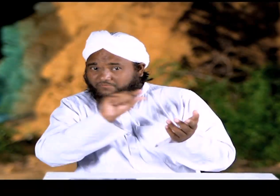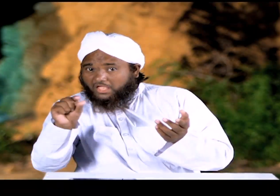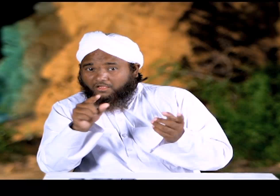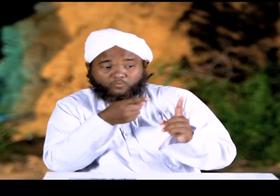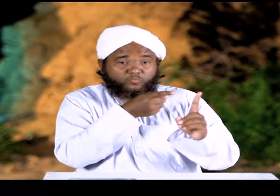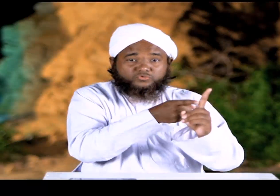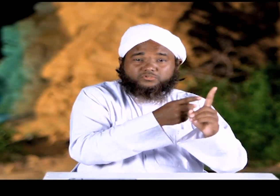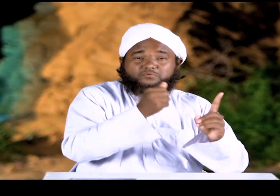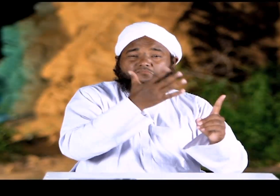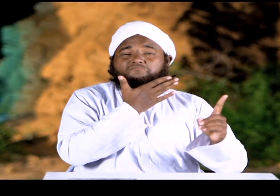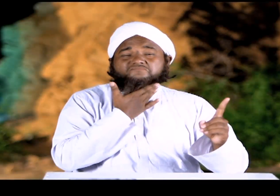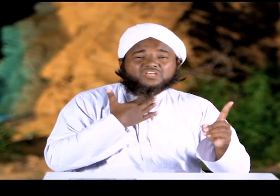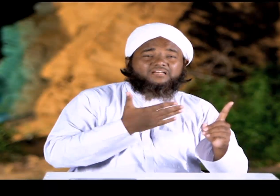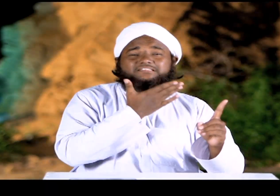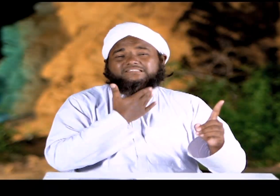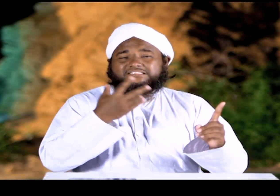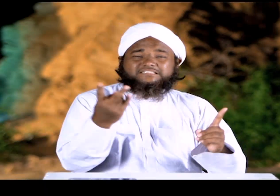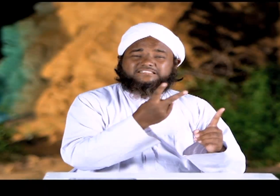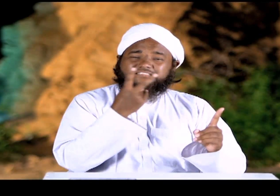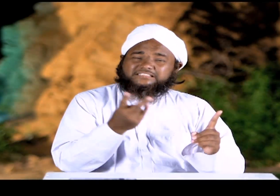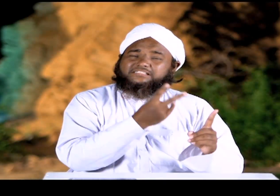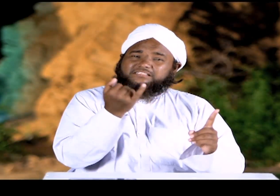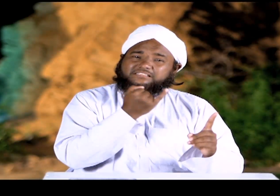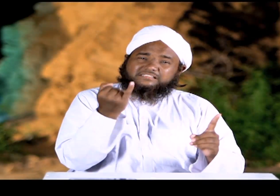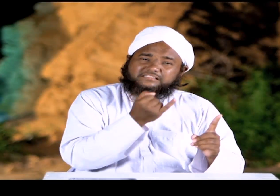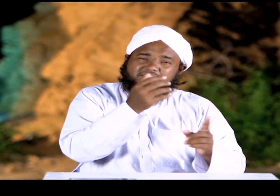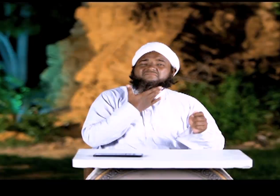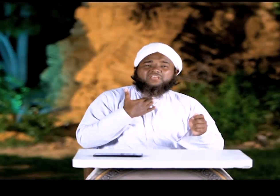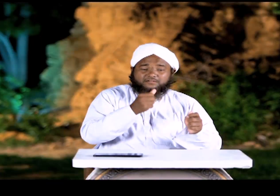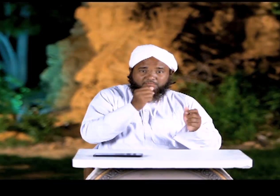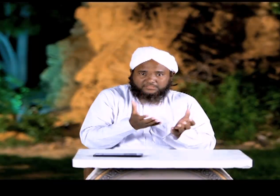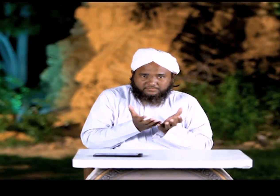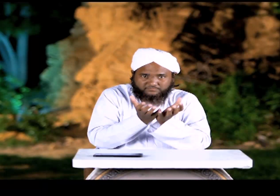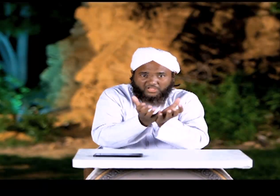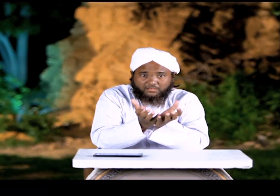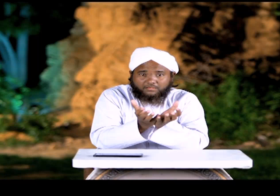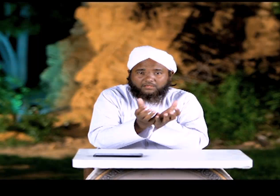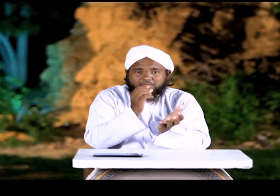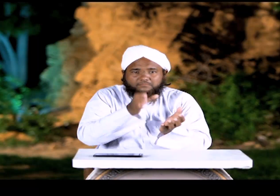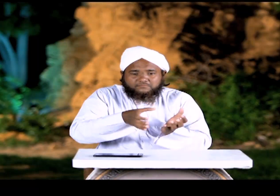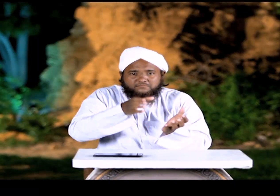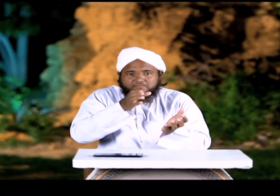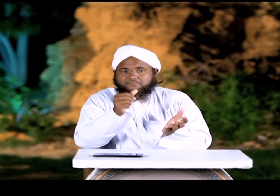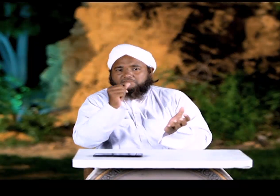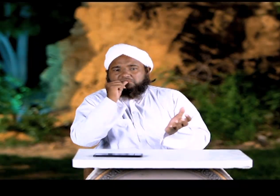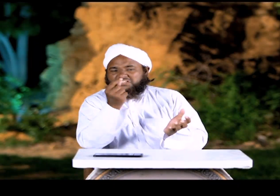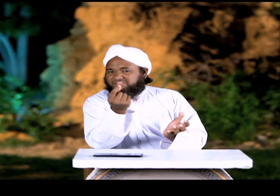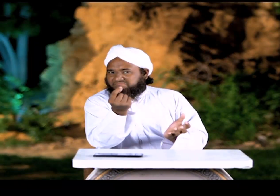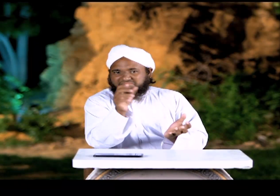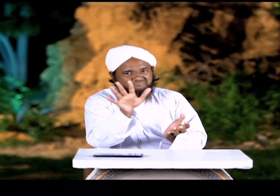یعنی ہائے پیاس پکارتا تھا، مگر پانی جب اس کے منہ سے لگاتے تھے تو ایک قطرہ بھی نہ پی سکتا